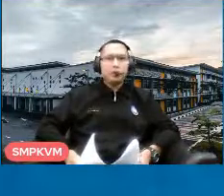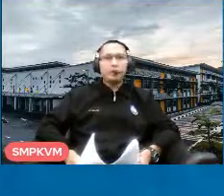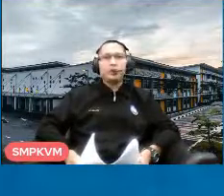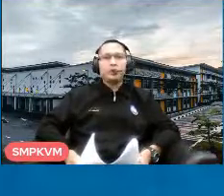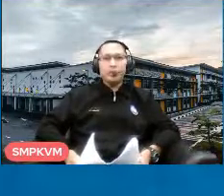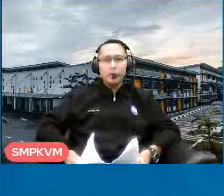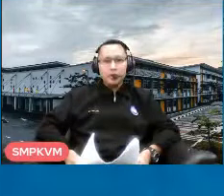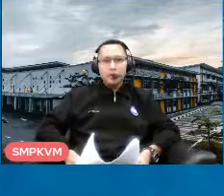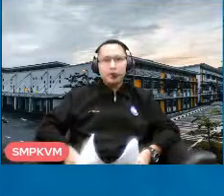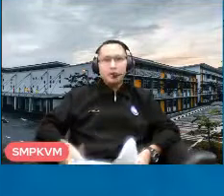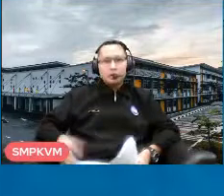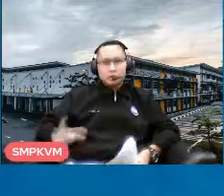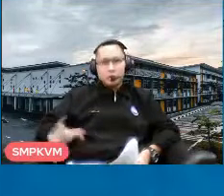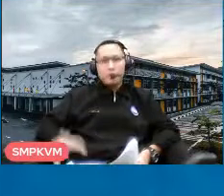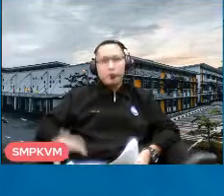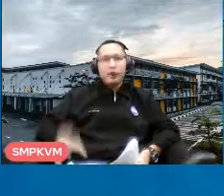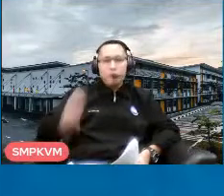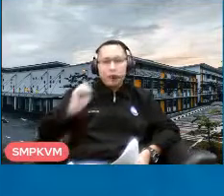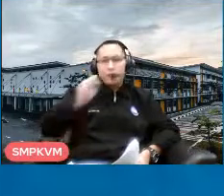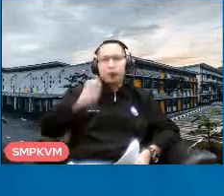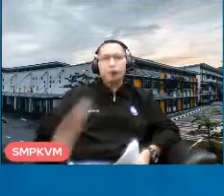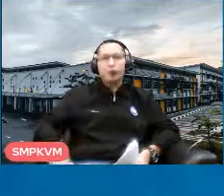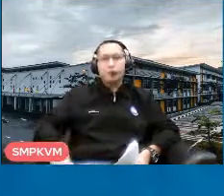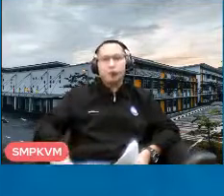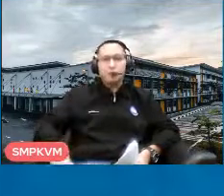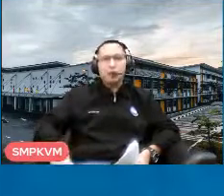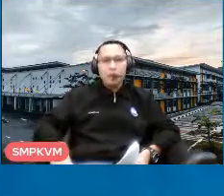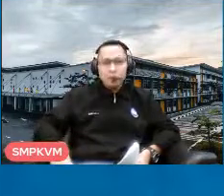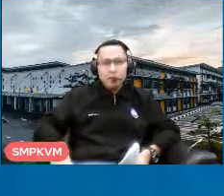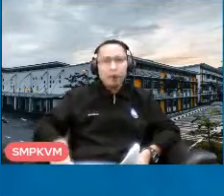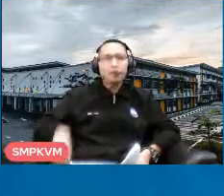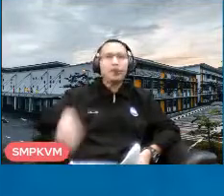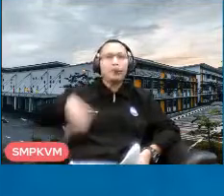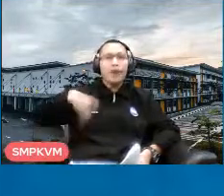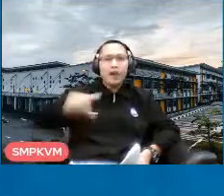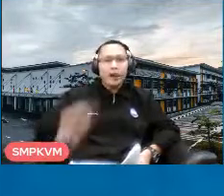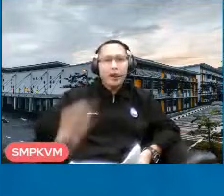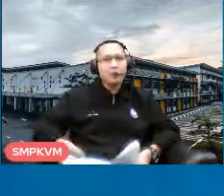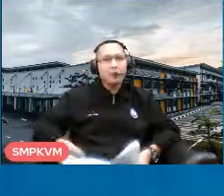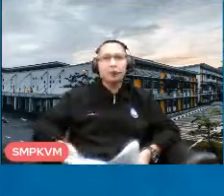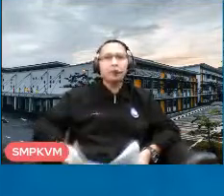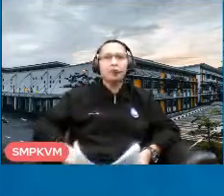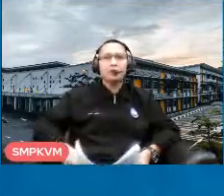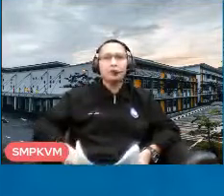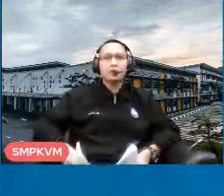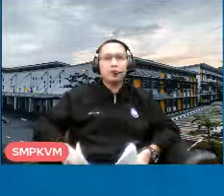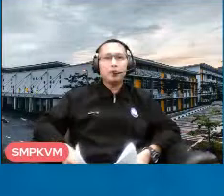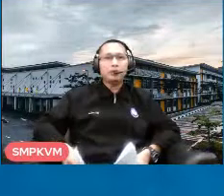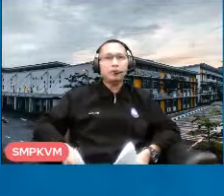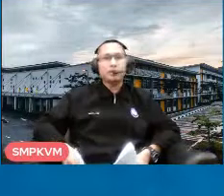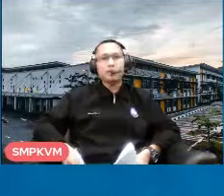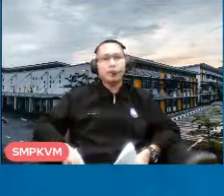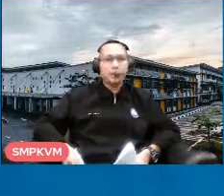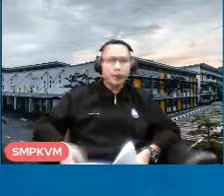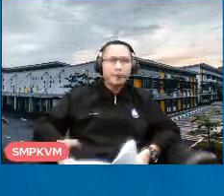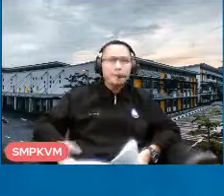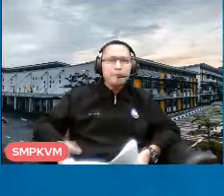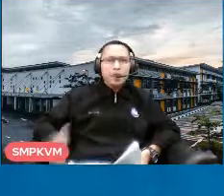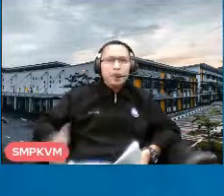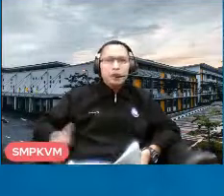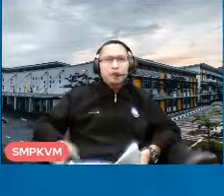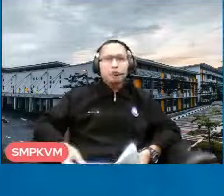mati aku ditambah tak payahlah tetap pada buah level sampah kamu udah tahu menit tapi dah pulang nyapo tak tahulah kamunya semua